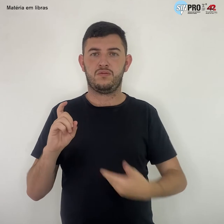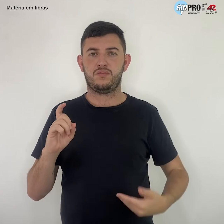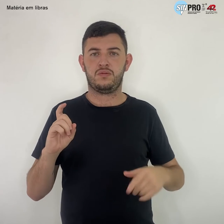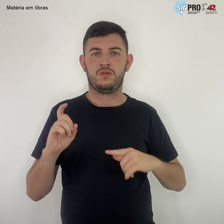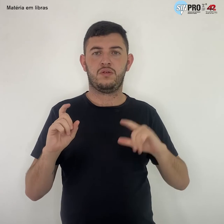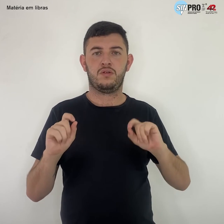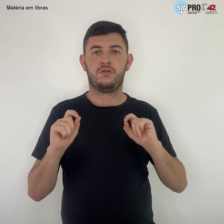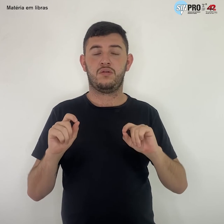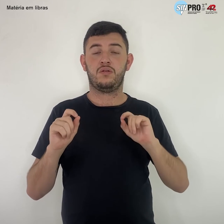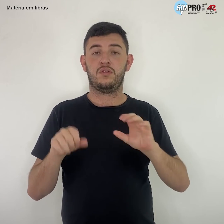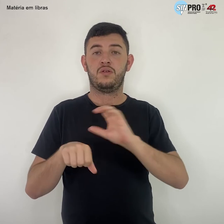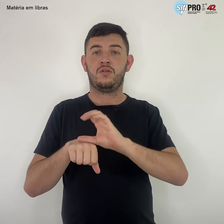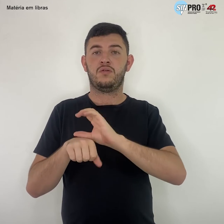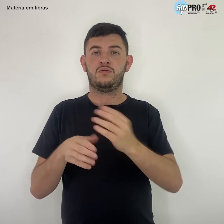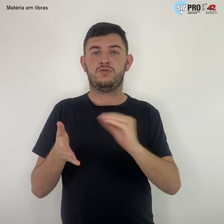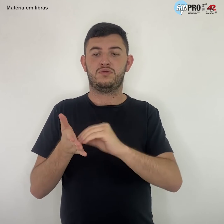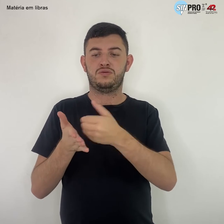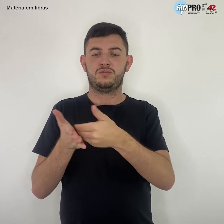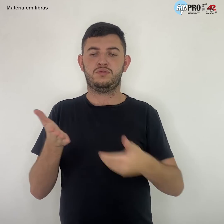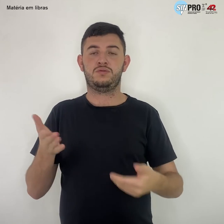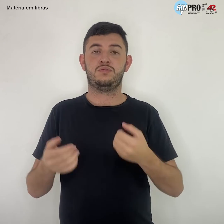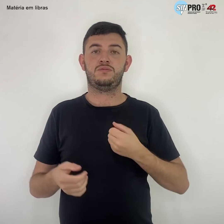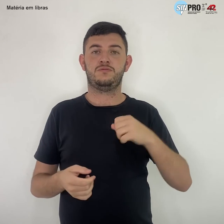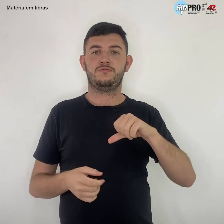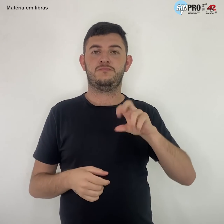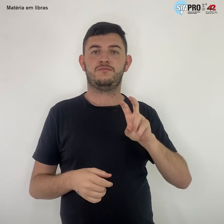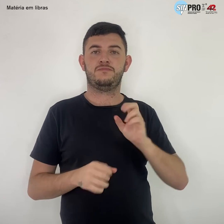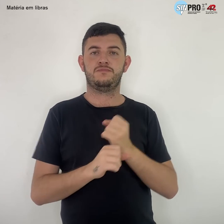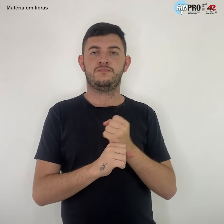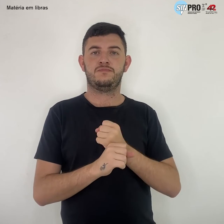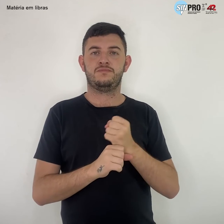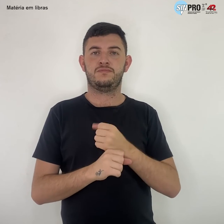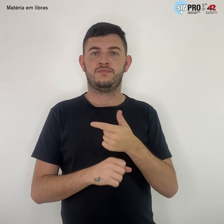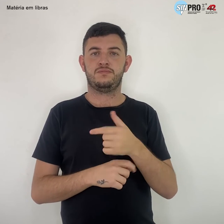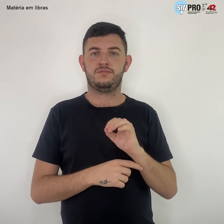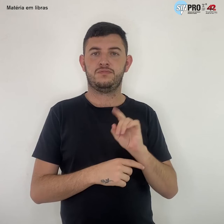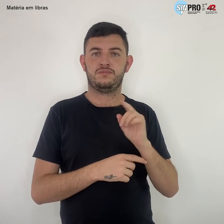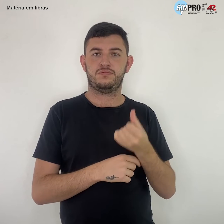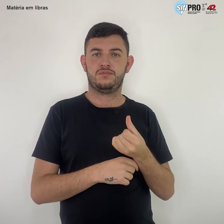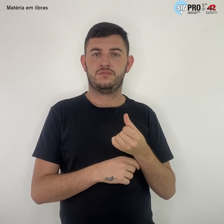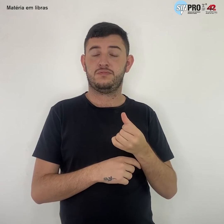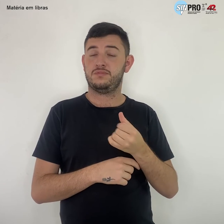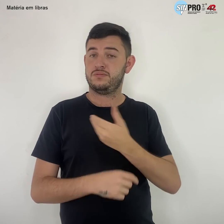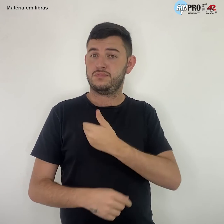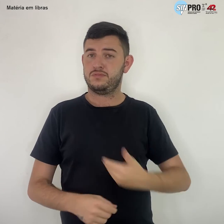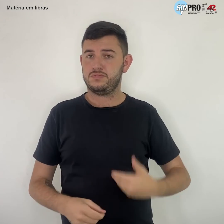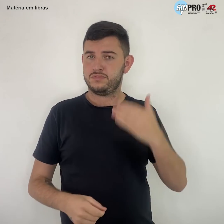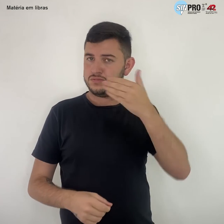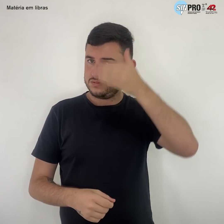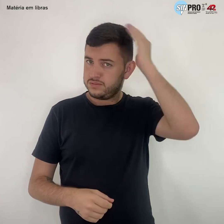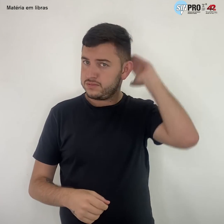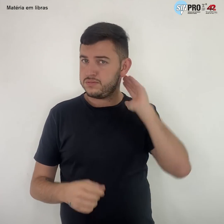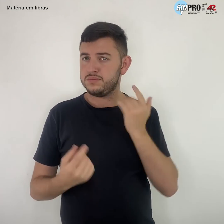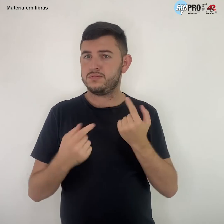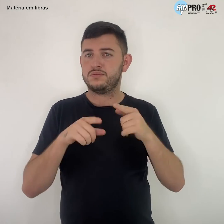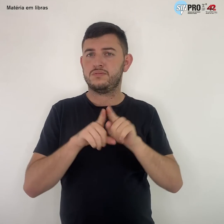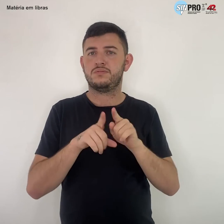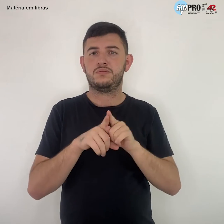número 95 de 2016 do governo Michel Temer, além de abrir a porteira para